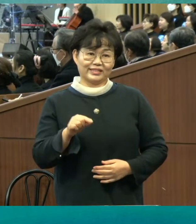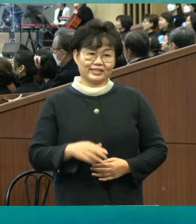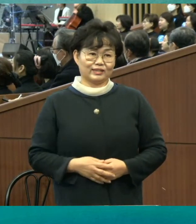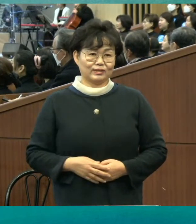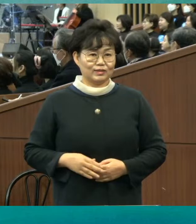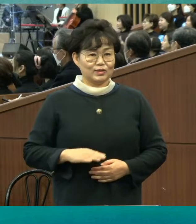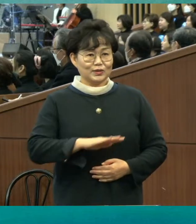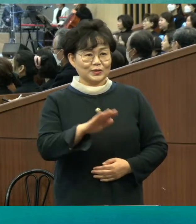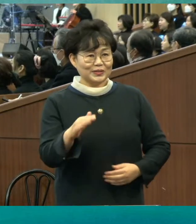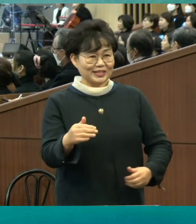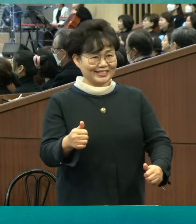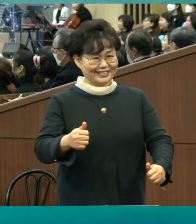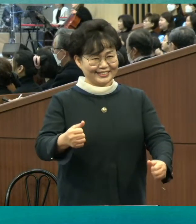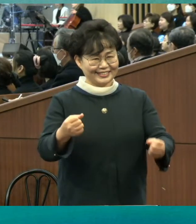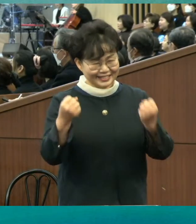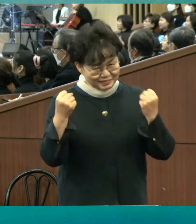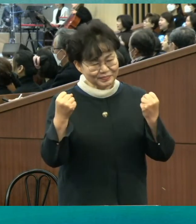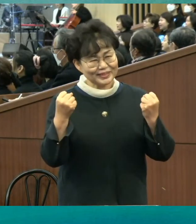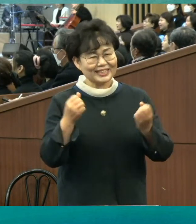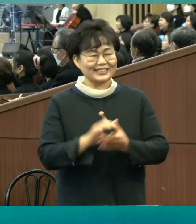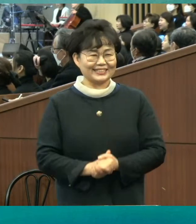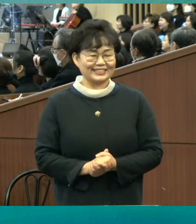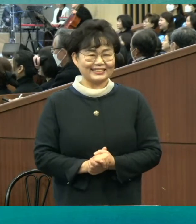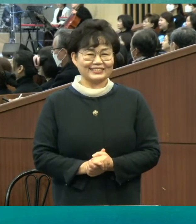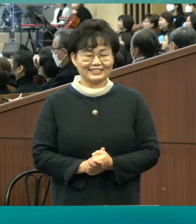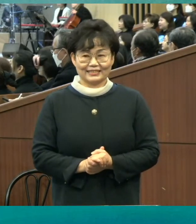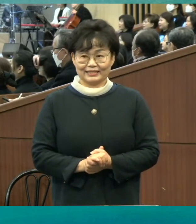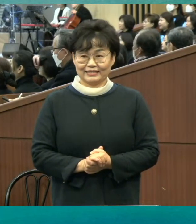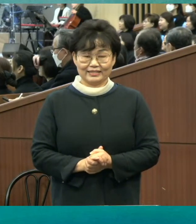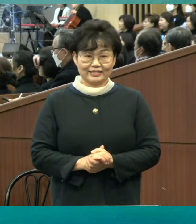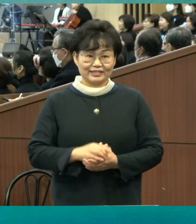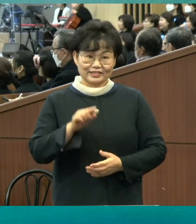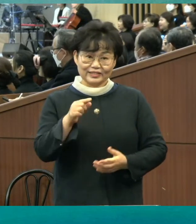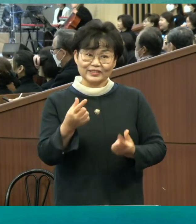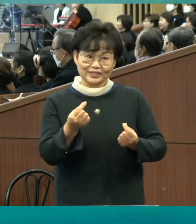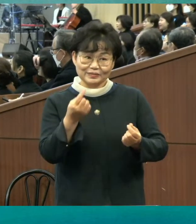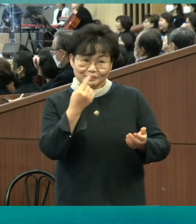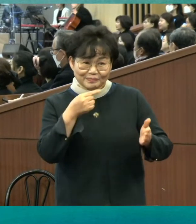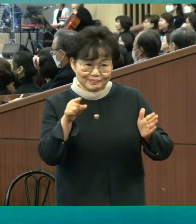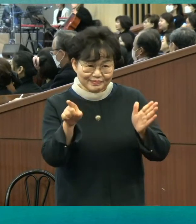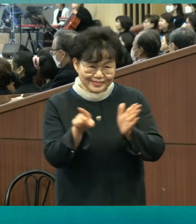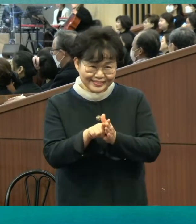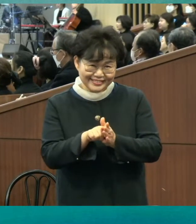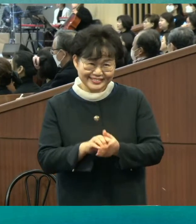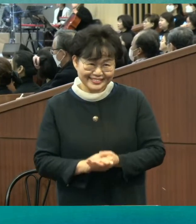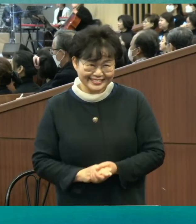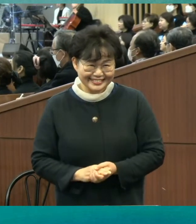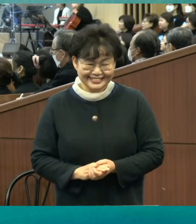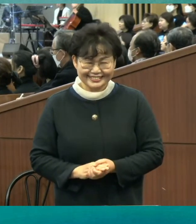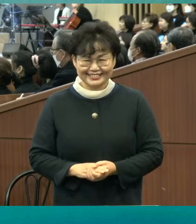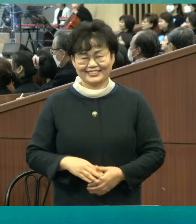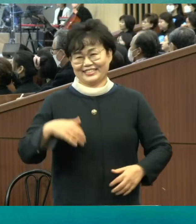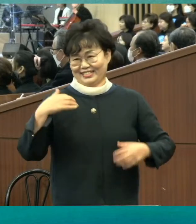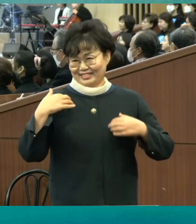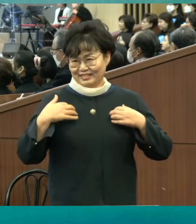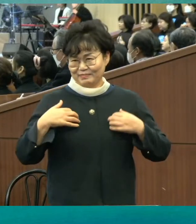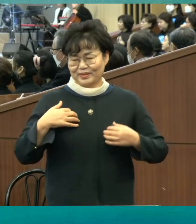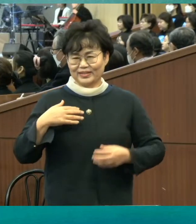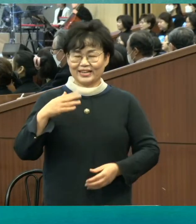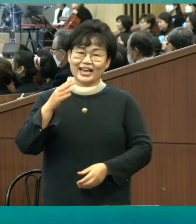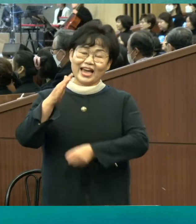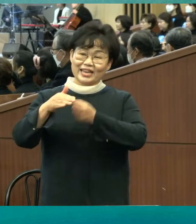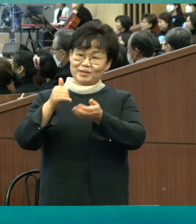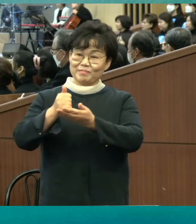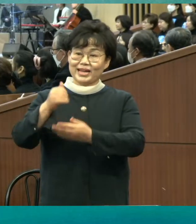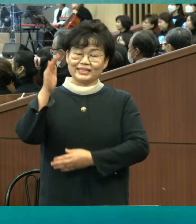우리의 힘입니다. 여러분 정말 그렇게 믿으십니까? 오늘도 이 새벽에 우리가 주님을 기뻐하고 주의 말씀을 기대하는 마음으로